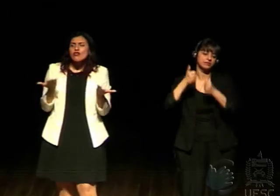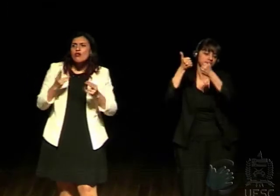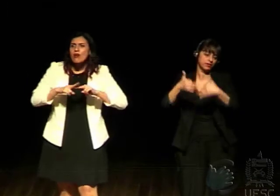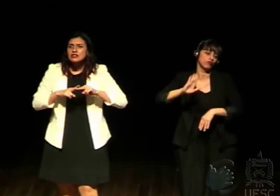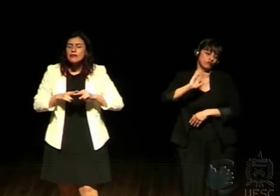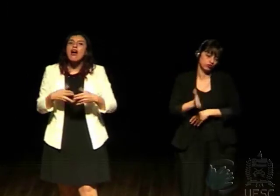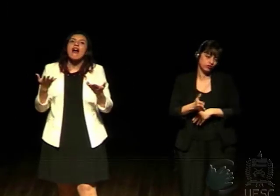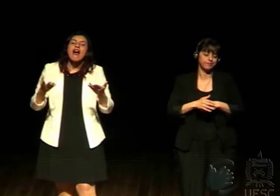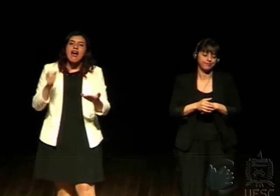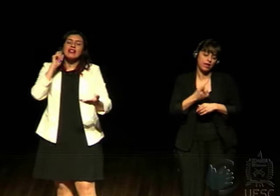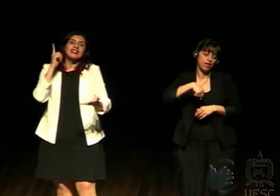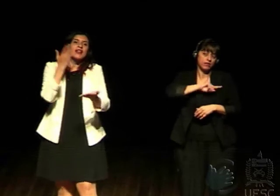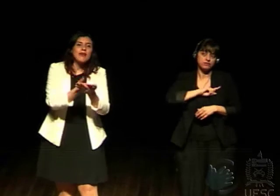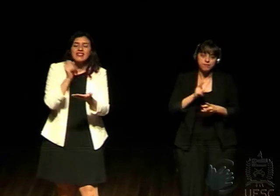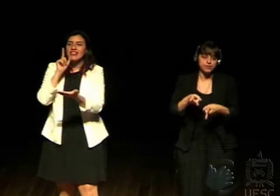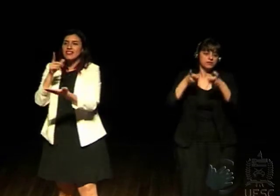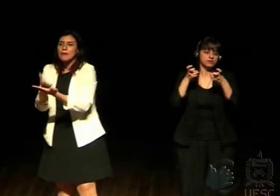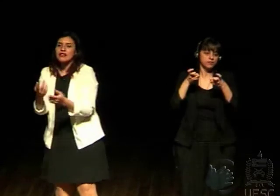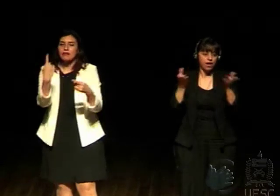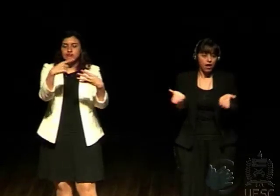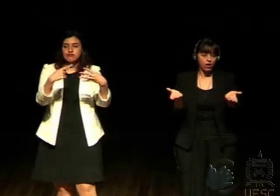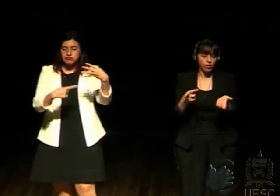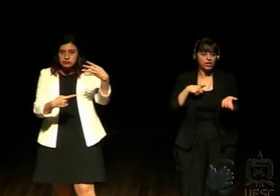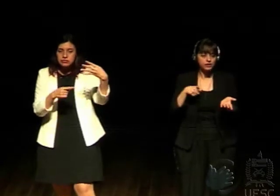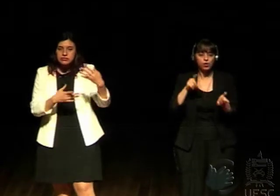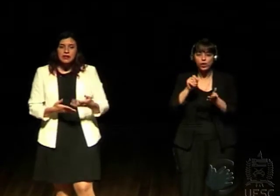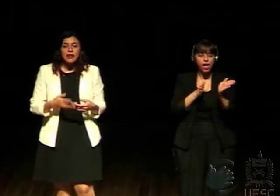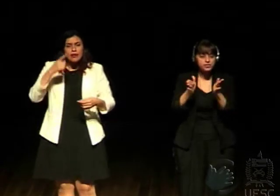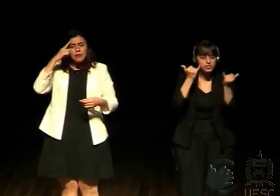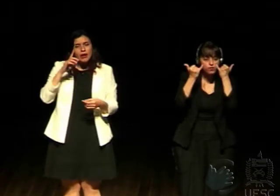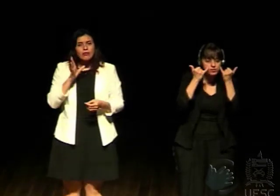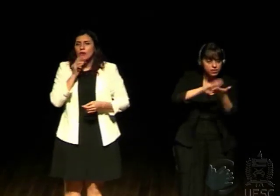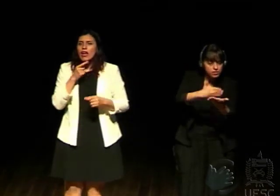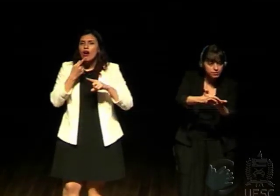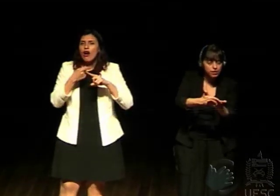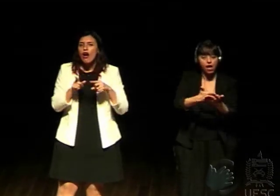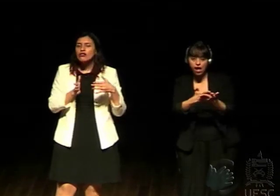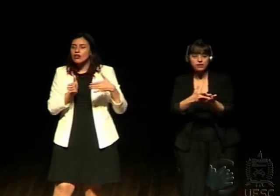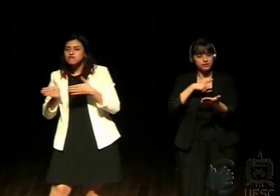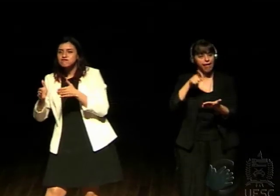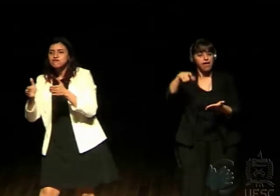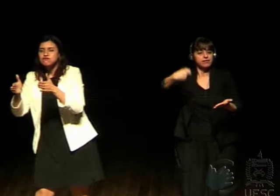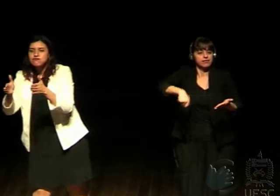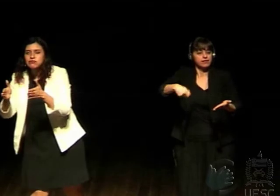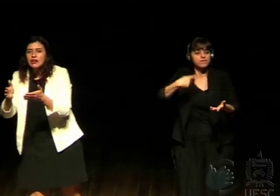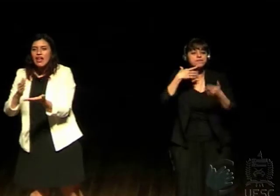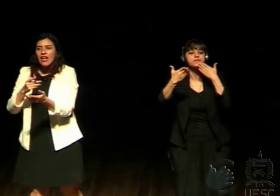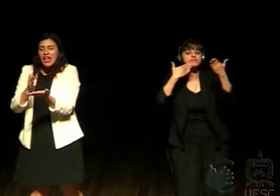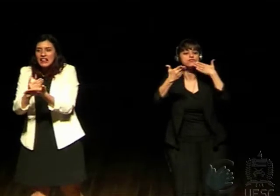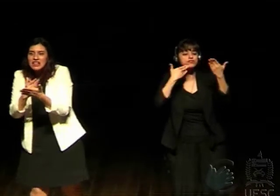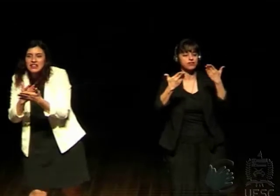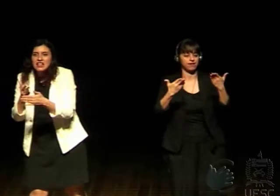por ejemplo, cuando nos dimos cuenta, necesitamos acceder a la información a través de un intérprete, entonces hubo una demanda para